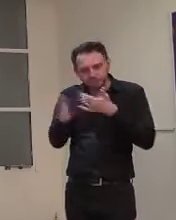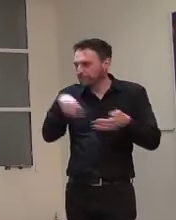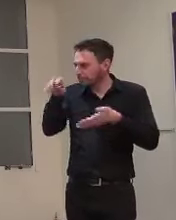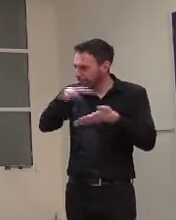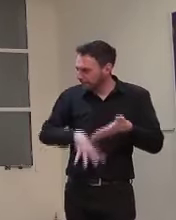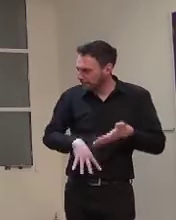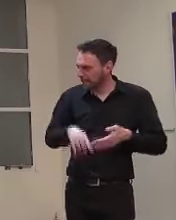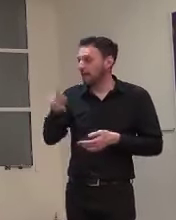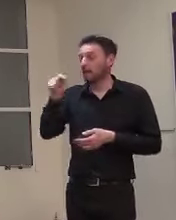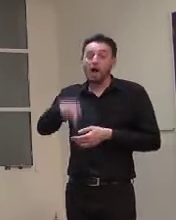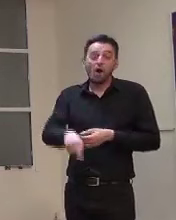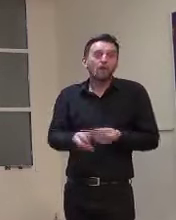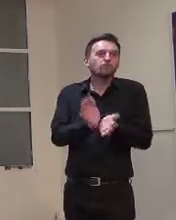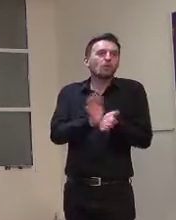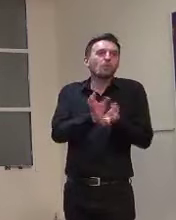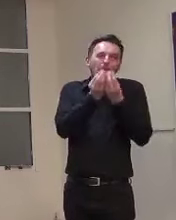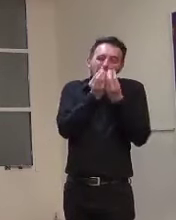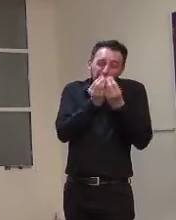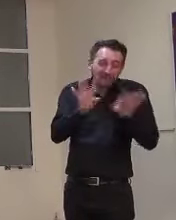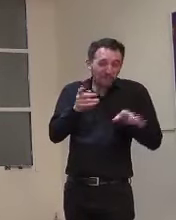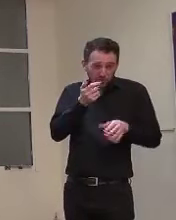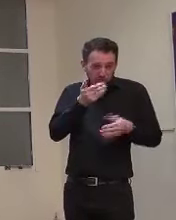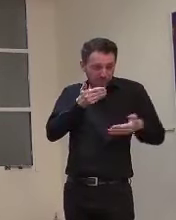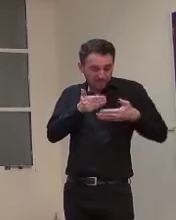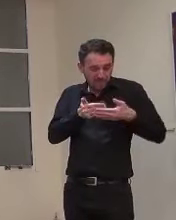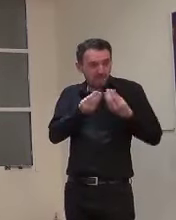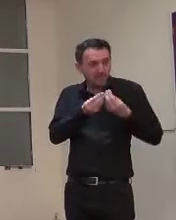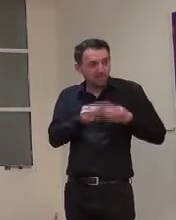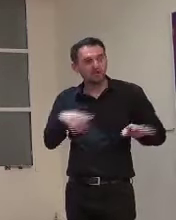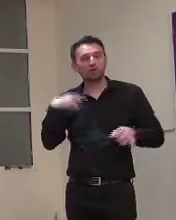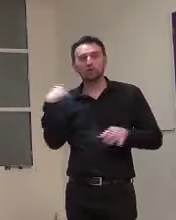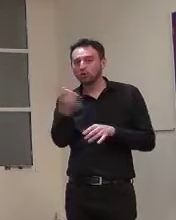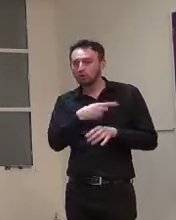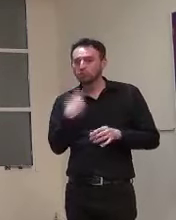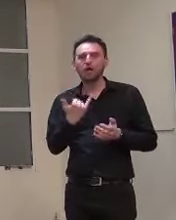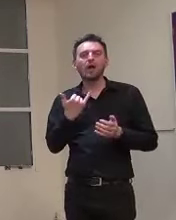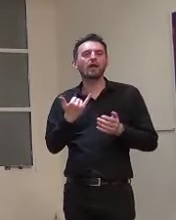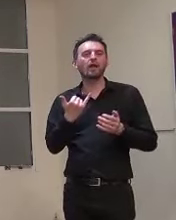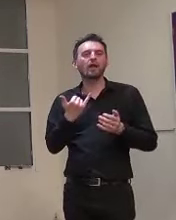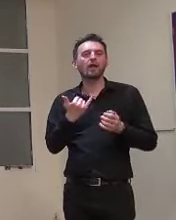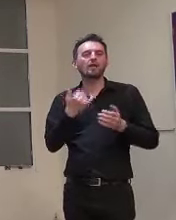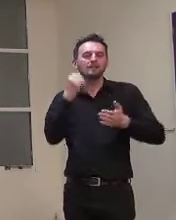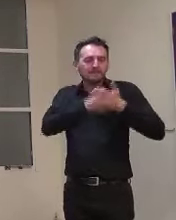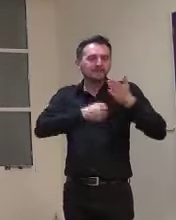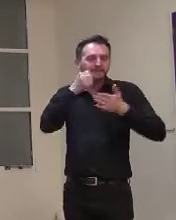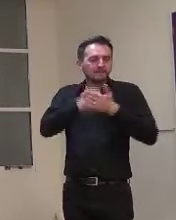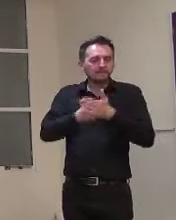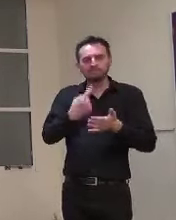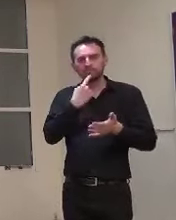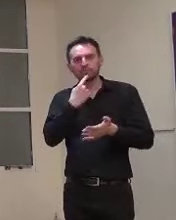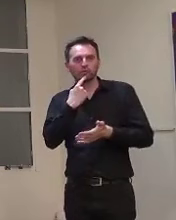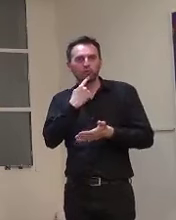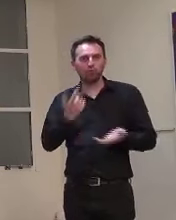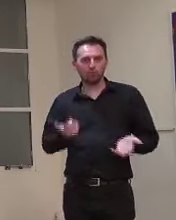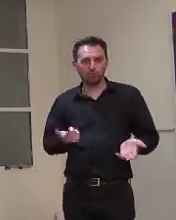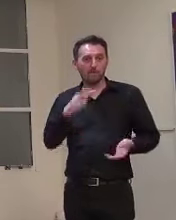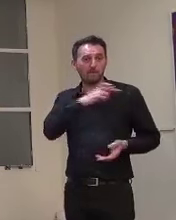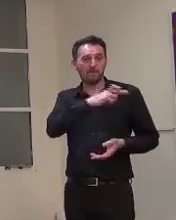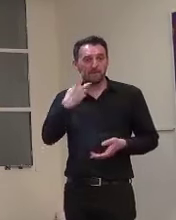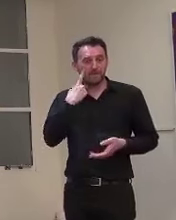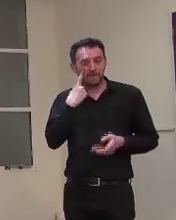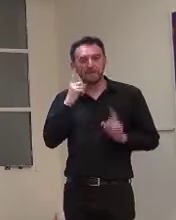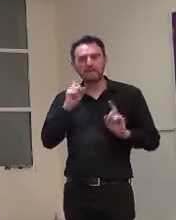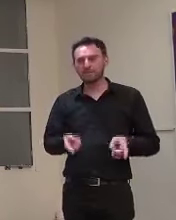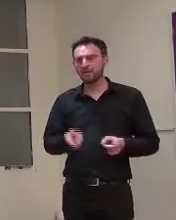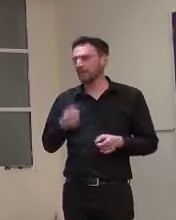ahora comienzan todos en aguas seguras que perder y además